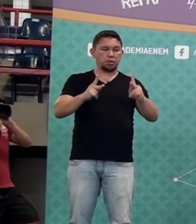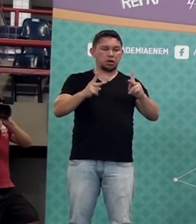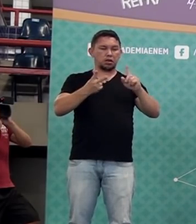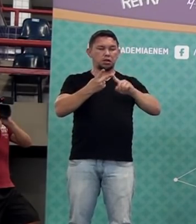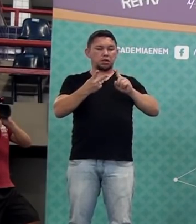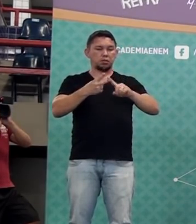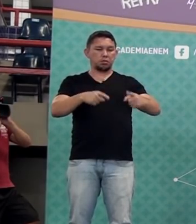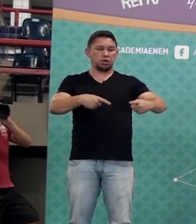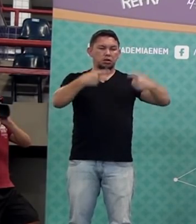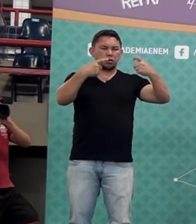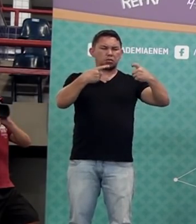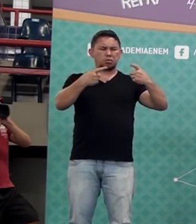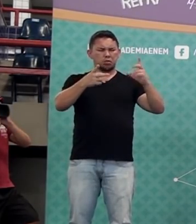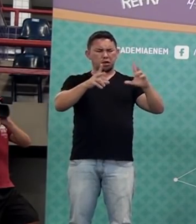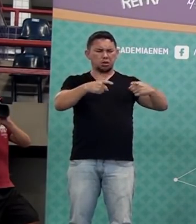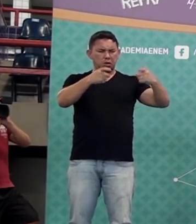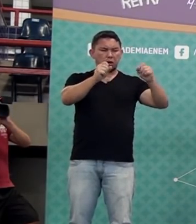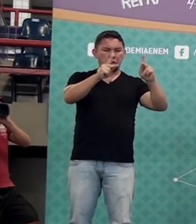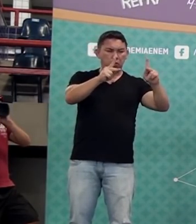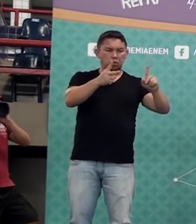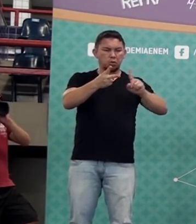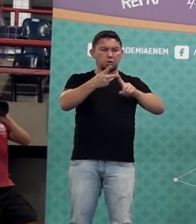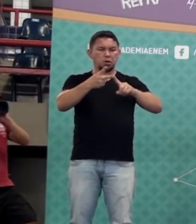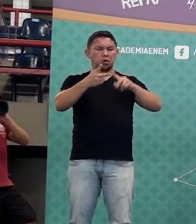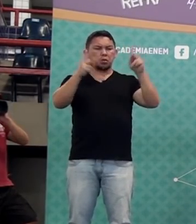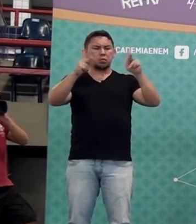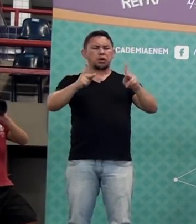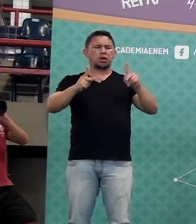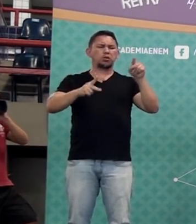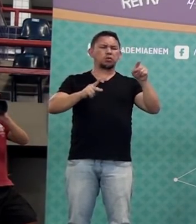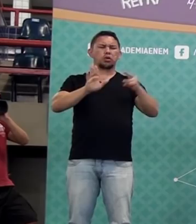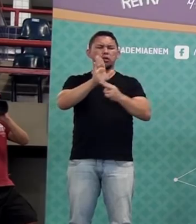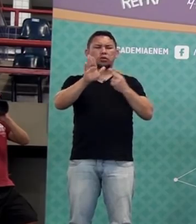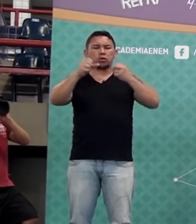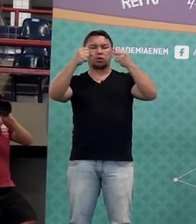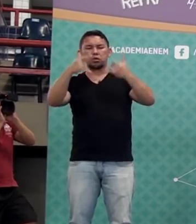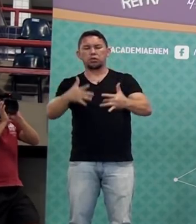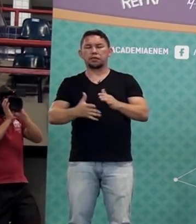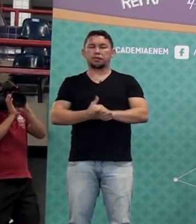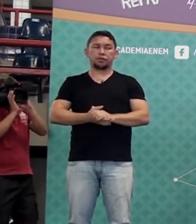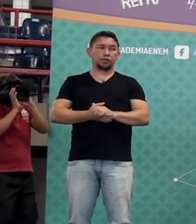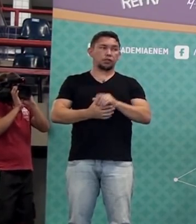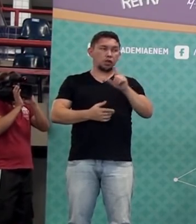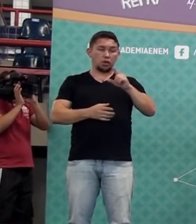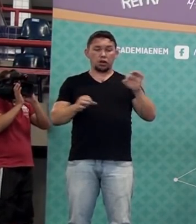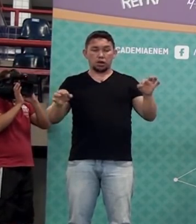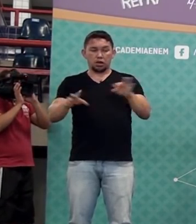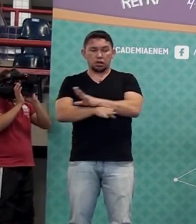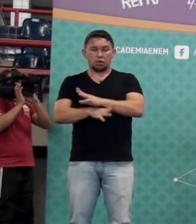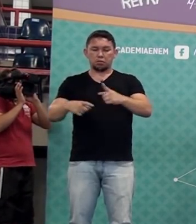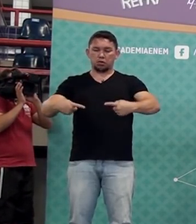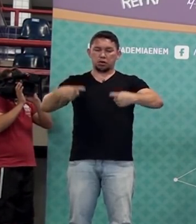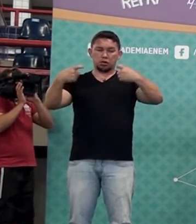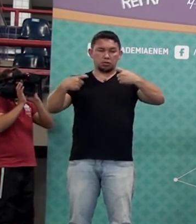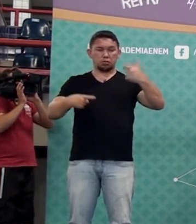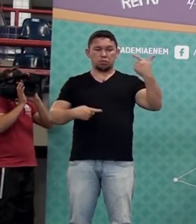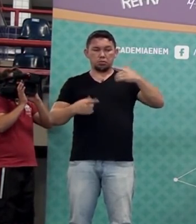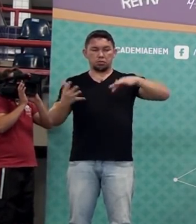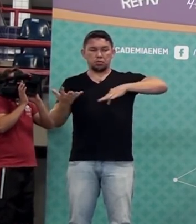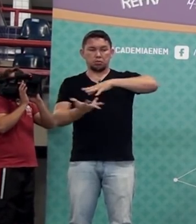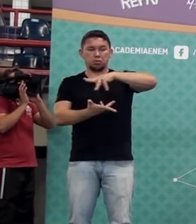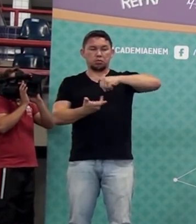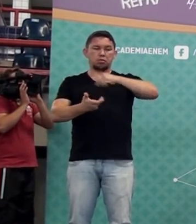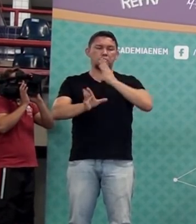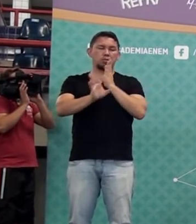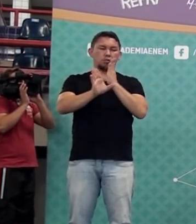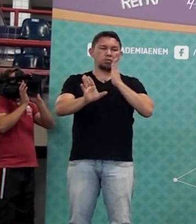salvou o capitalismo na paz? O que é que o Hobsbawm está querendo dizer? Ele está querendo dizer que após a Segunda Guerra Mundial,